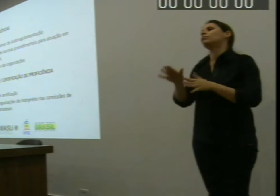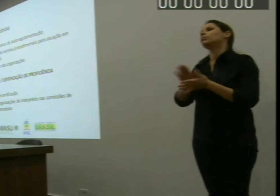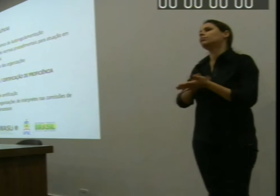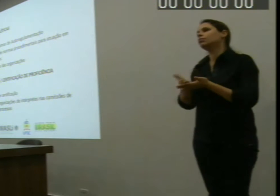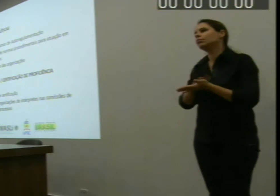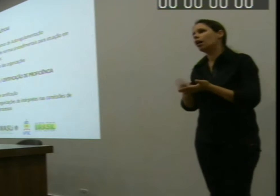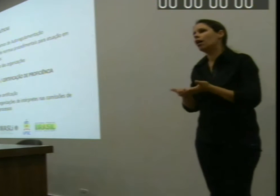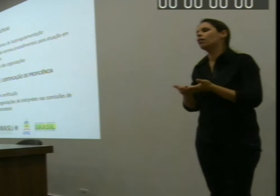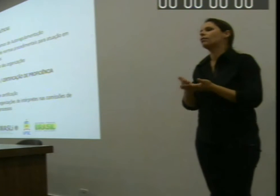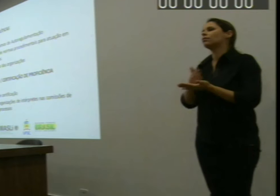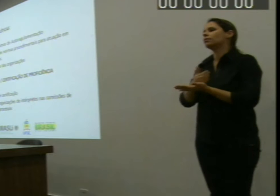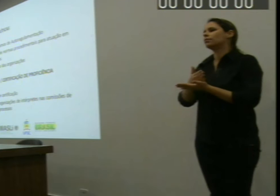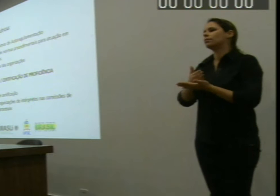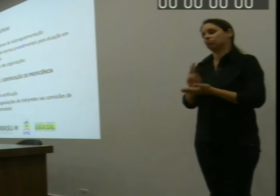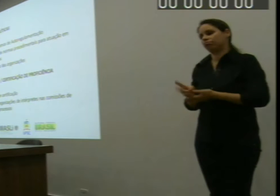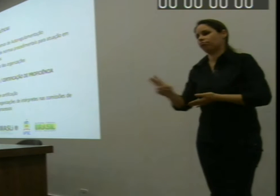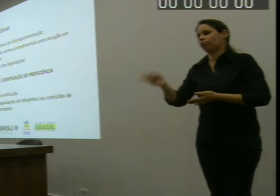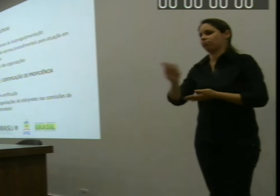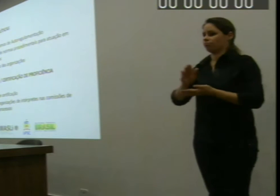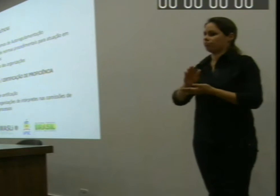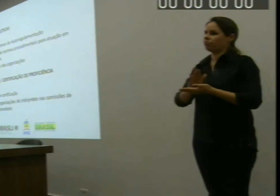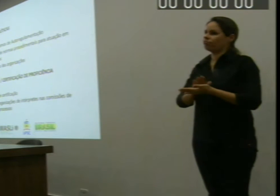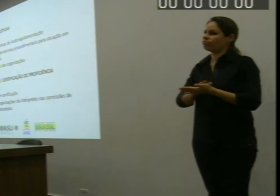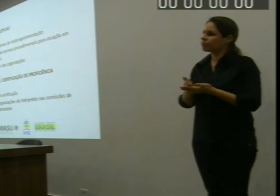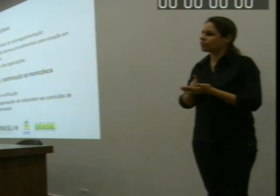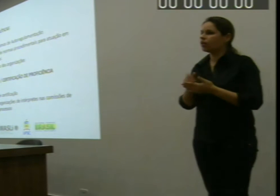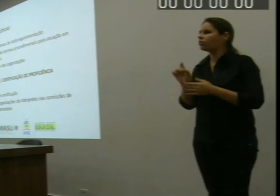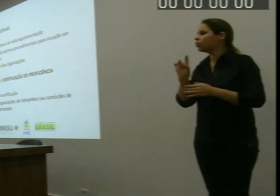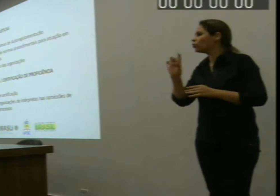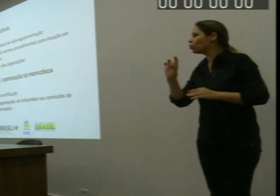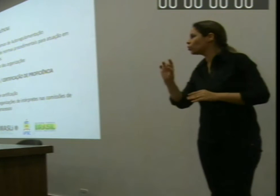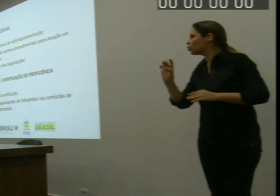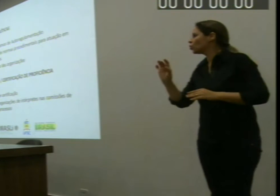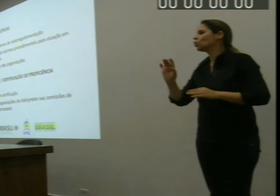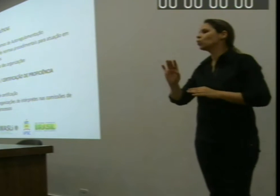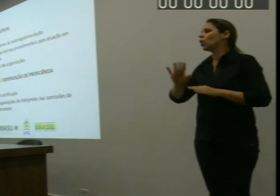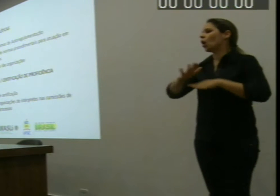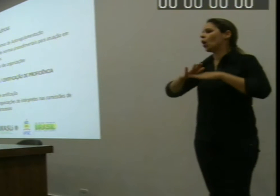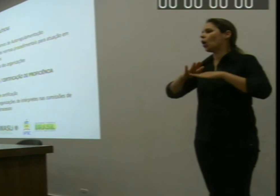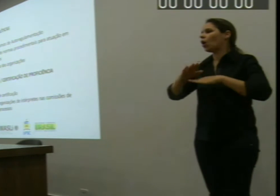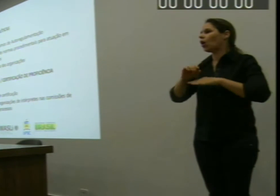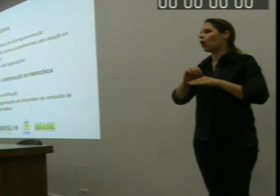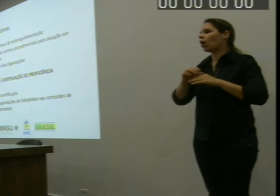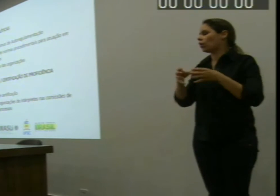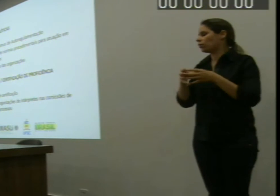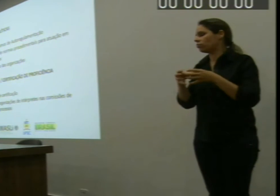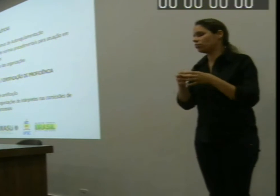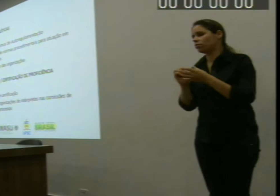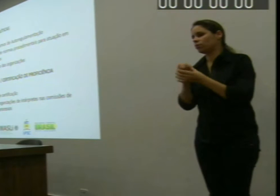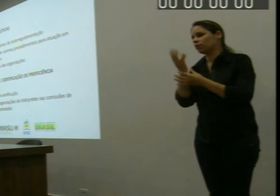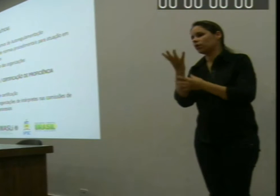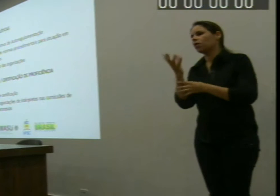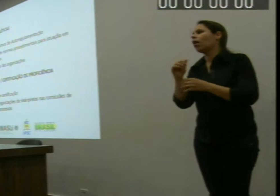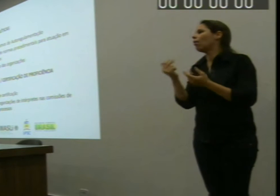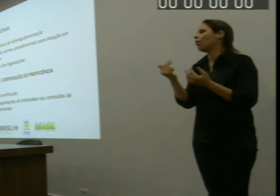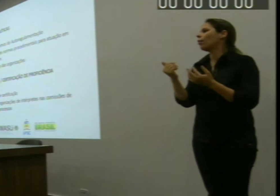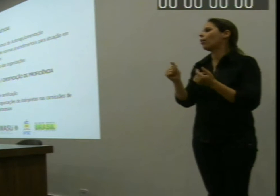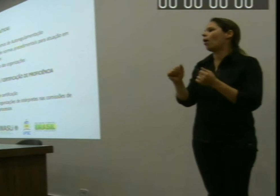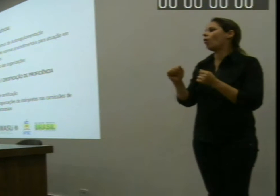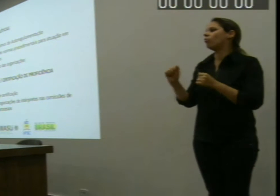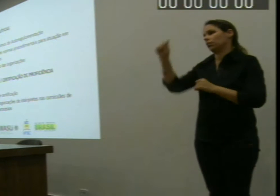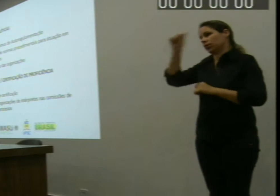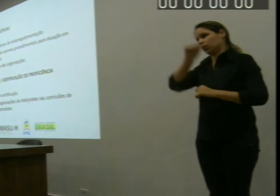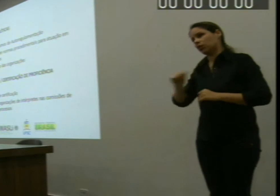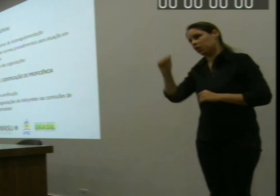ativas e eu não tô falando de atividades como a gente vê talvez de uma grande Associação Nacional como a gente tem por exemplo a